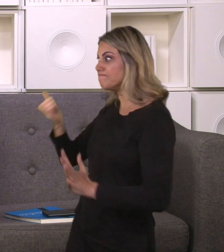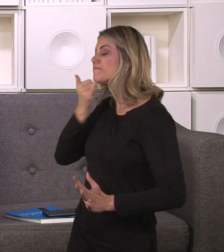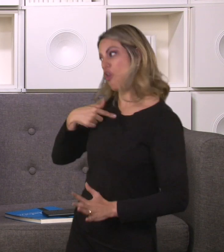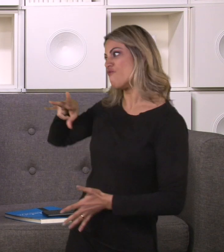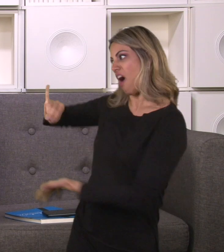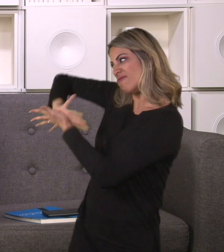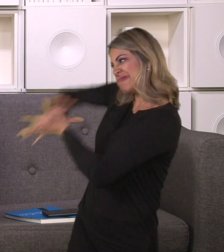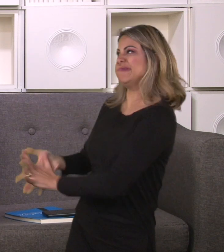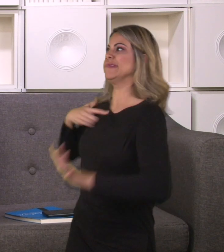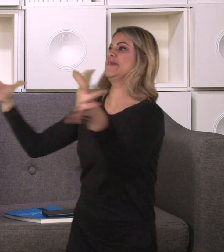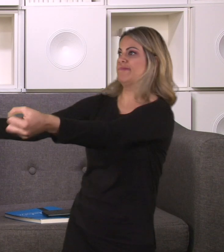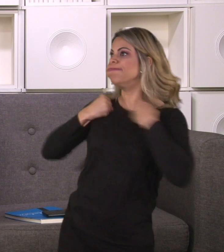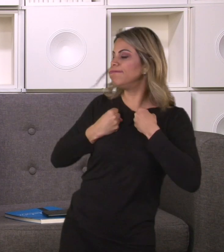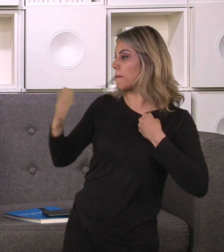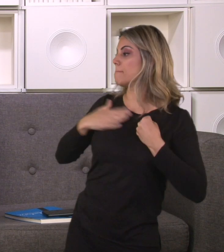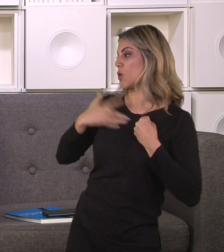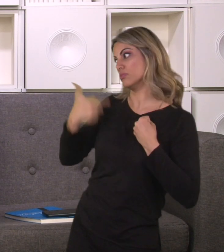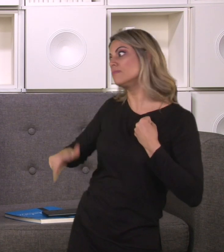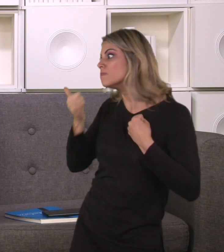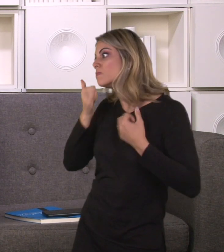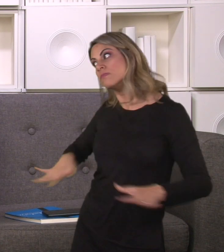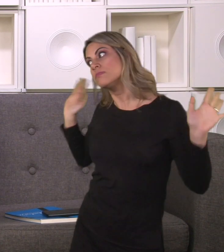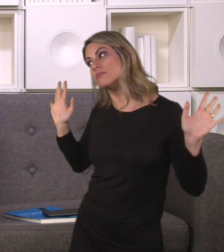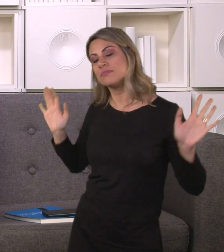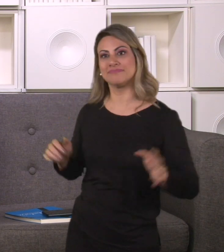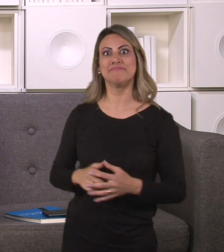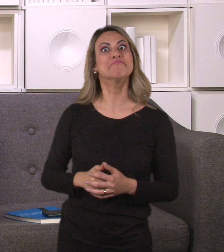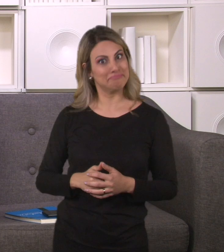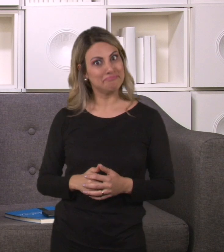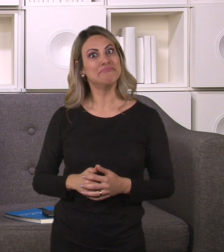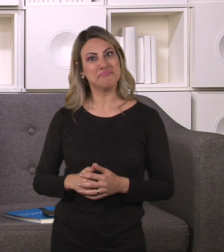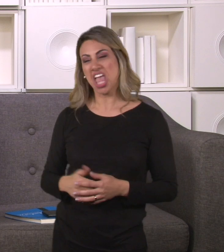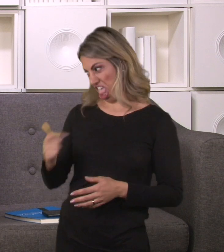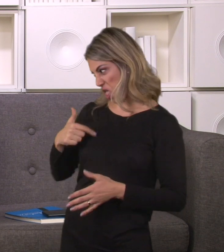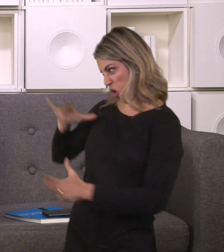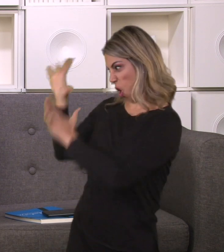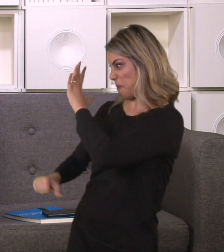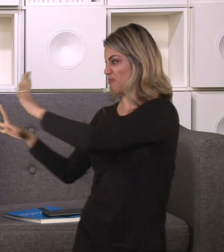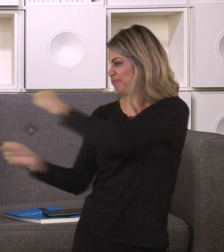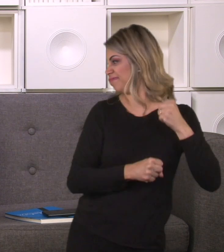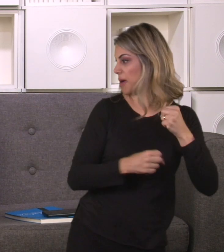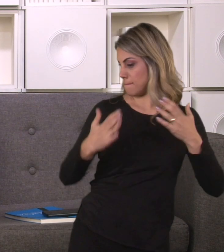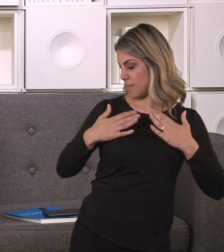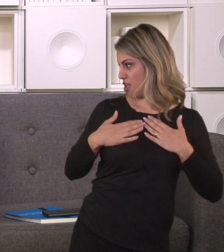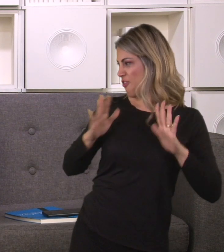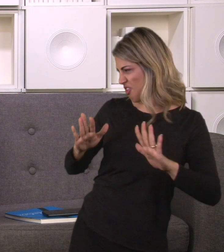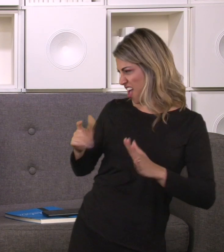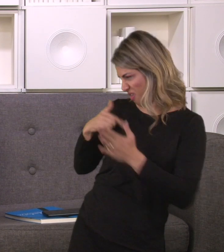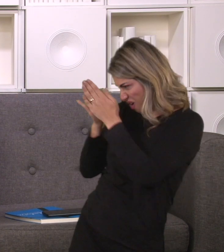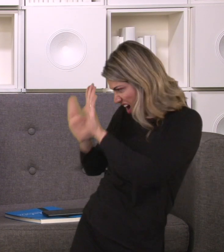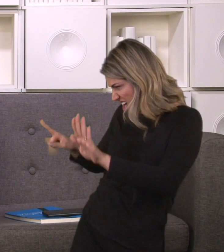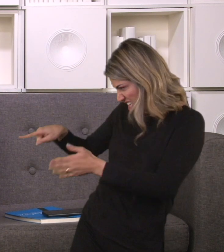meu, e eu vou arrancar da sua mão. E não vai ser adorando você, vai ser servindo ao meu Pai,